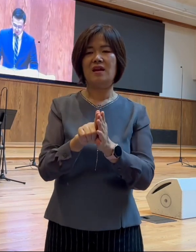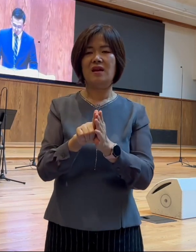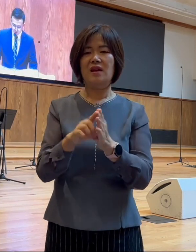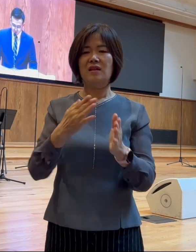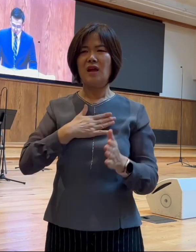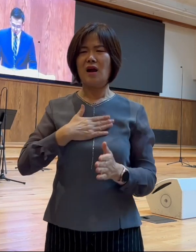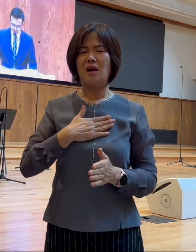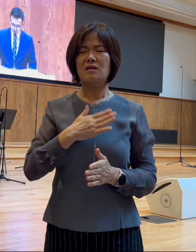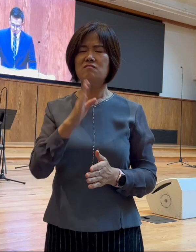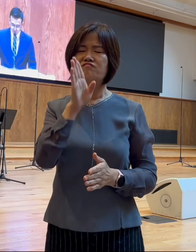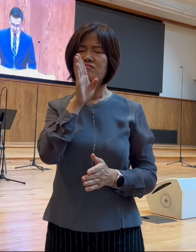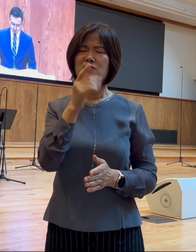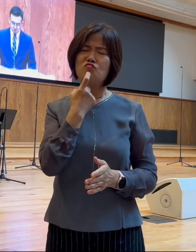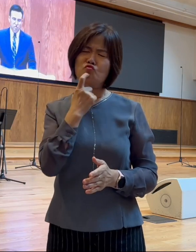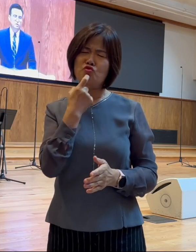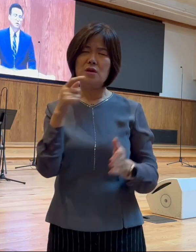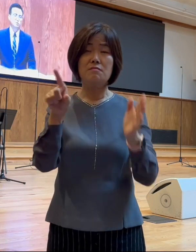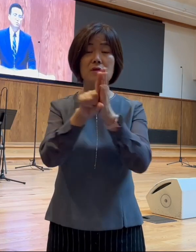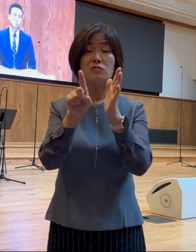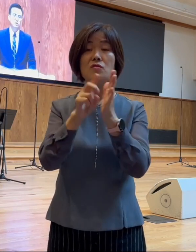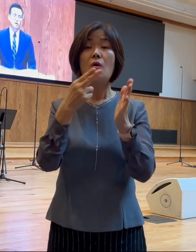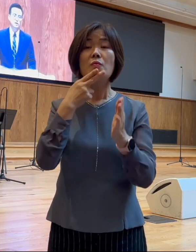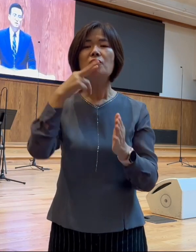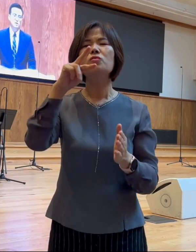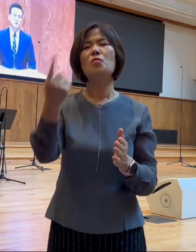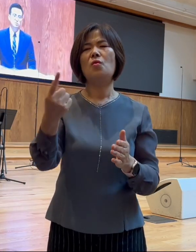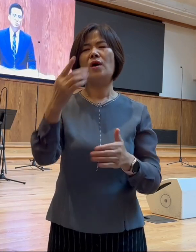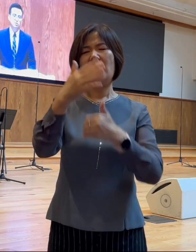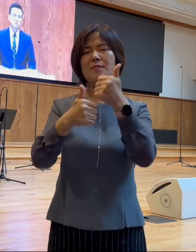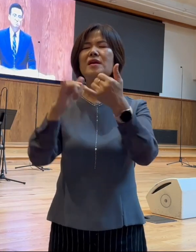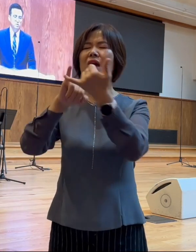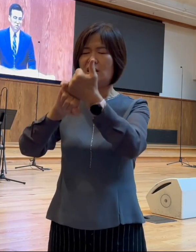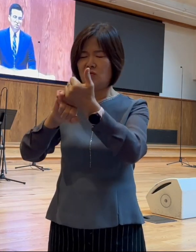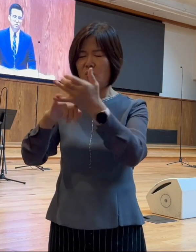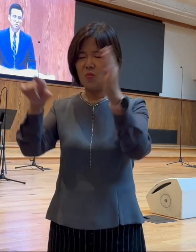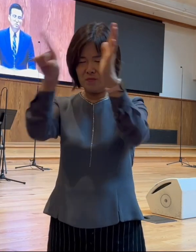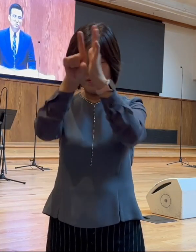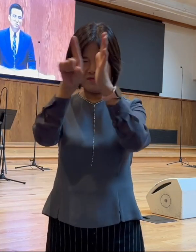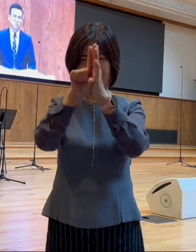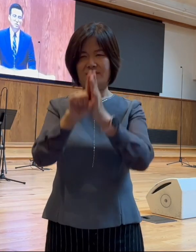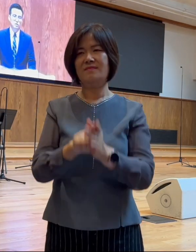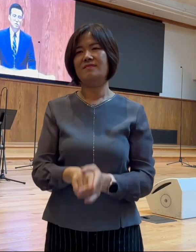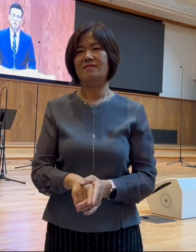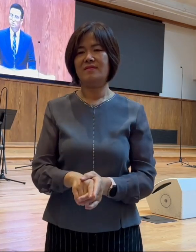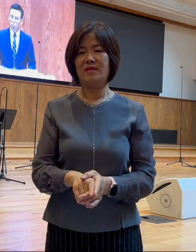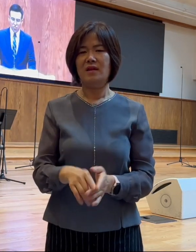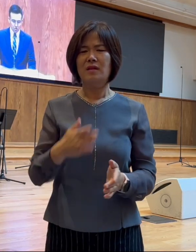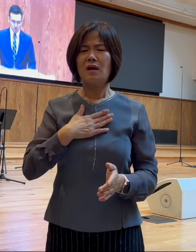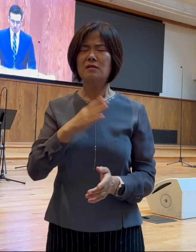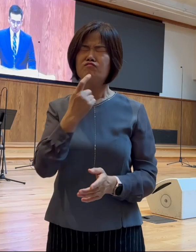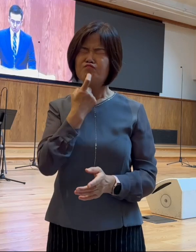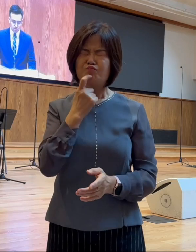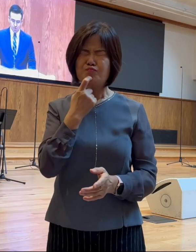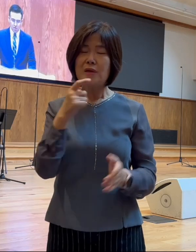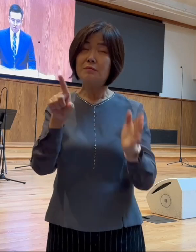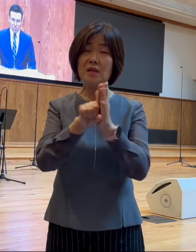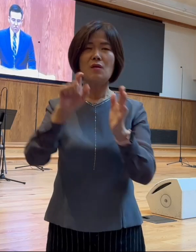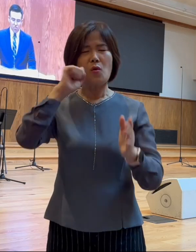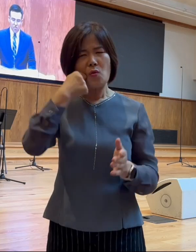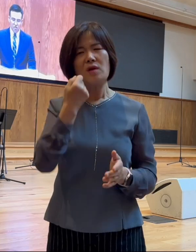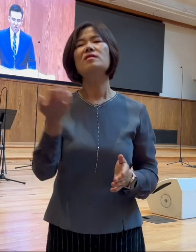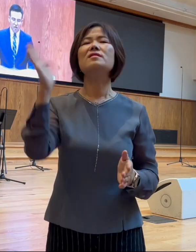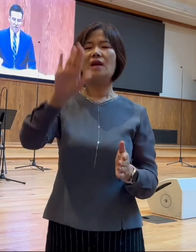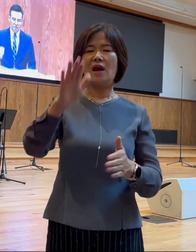내가 도저히 믿을 수 없을 때에도 하나님의 약속을 믿는 것. 내가 도저히 믿을 수 없을